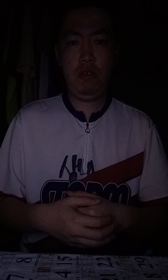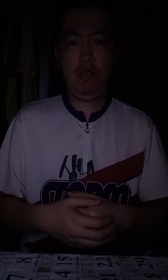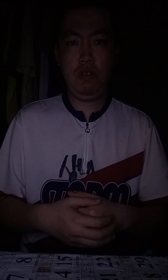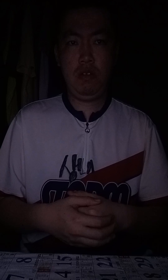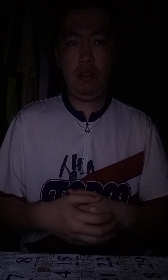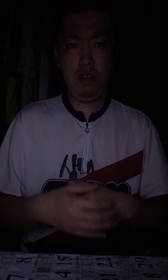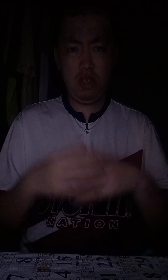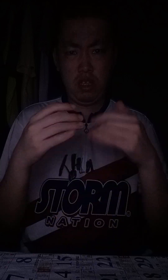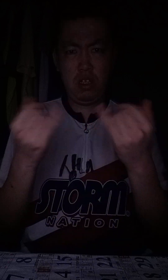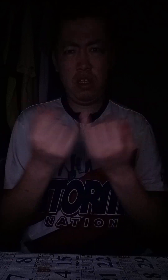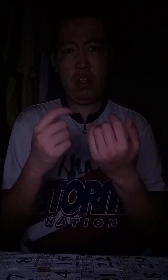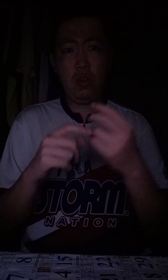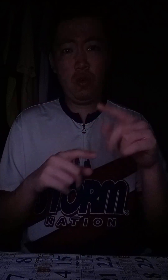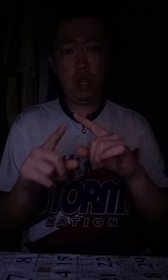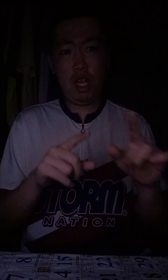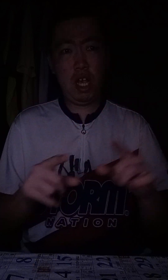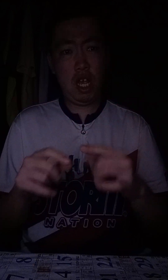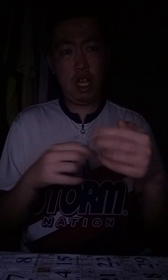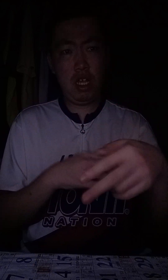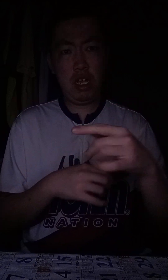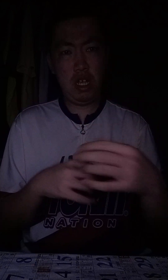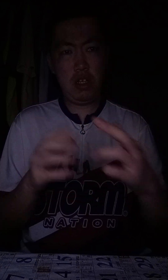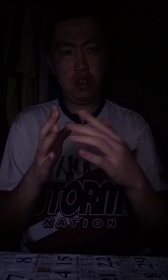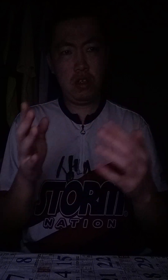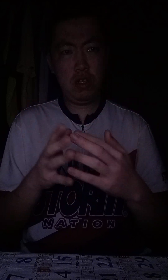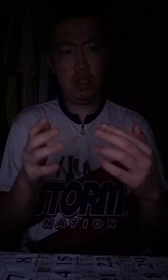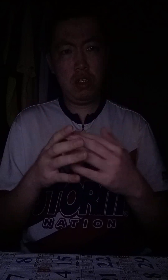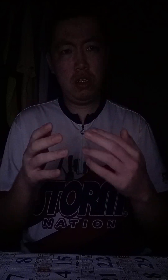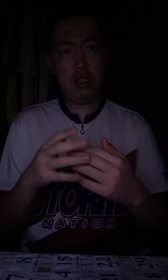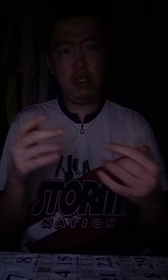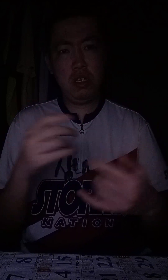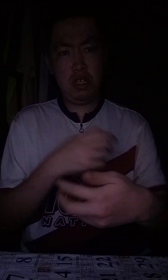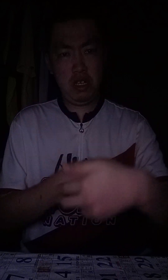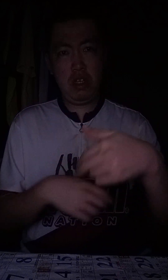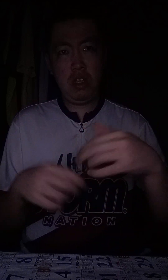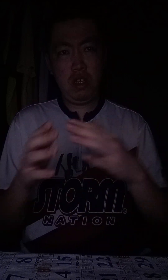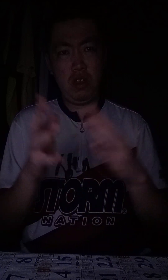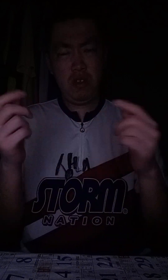칠레 수도 산티아고의 에스켈라 밀리타 지하철역에서 폭발이 일어났습니다.